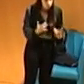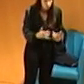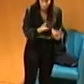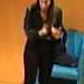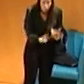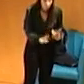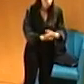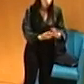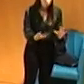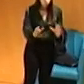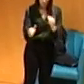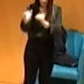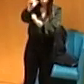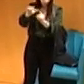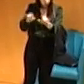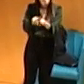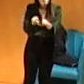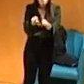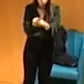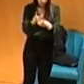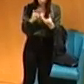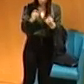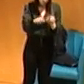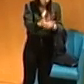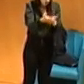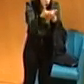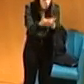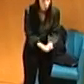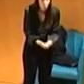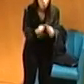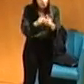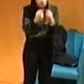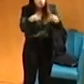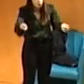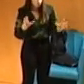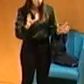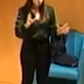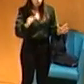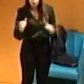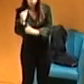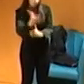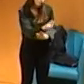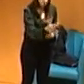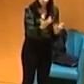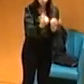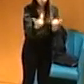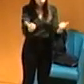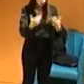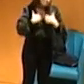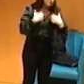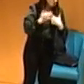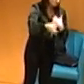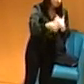est envahissant, il est trop lourd, mais ce n'est pas le même désespoir. Et ce n'est pas la même